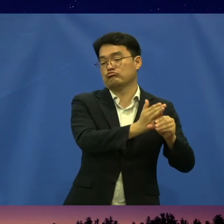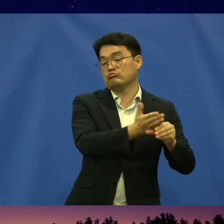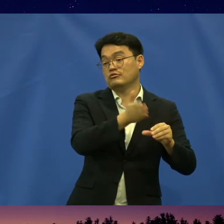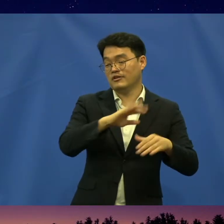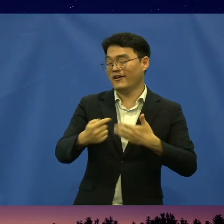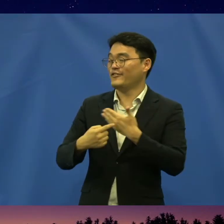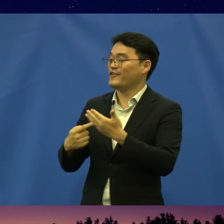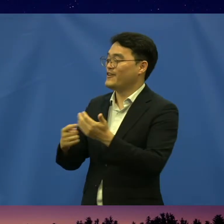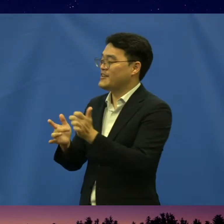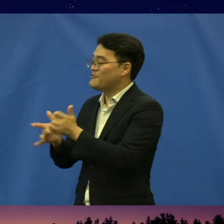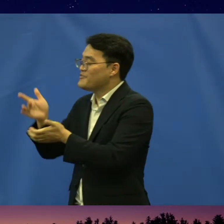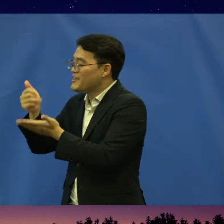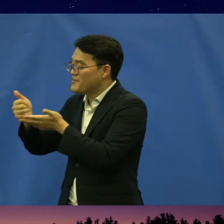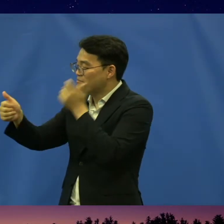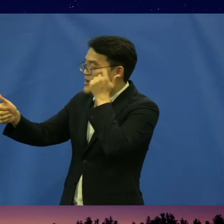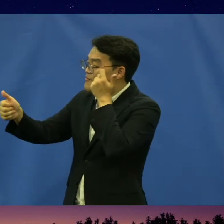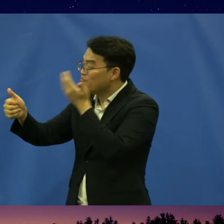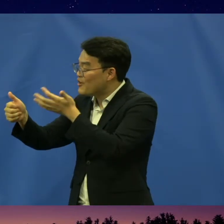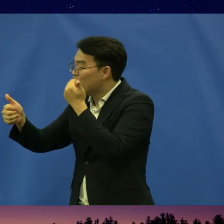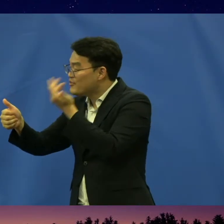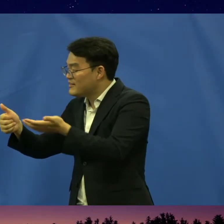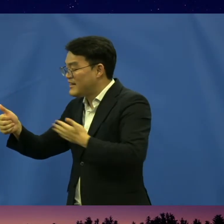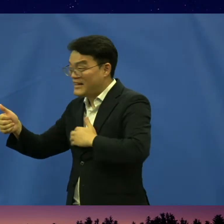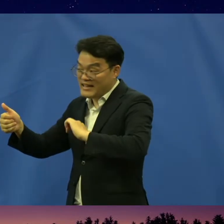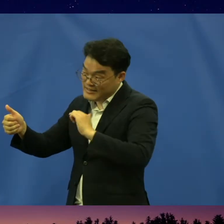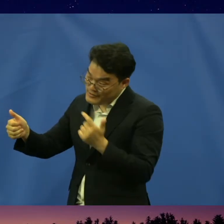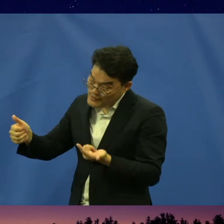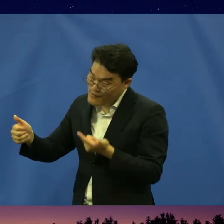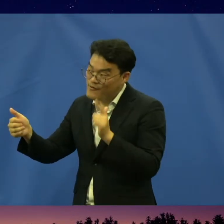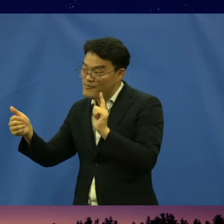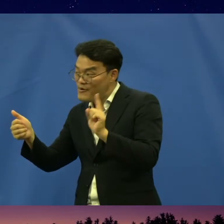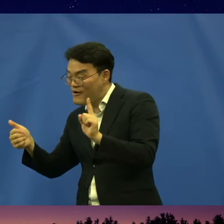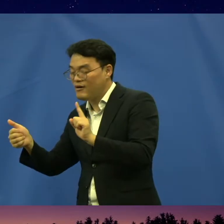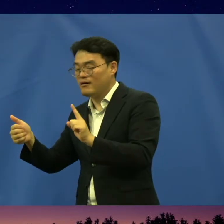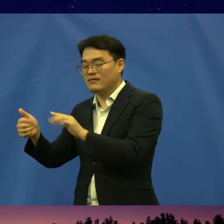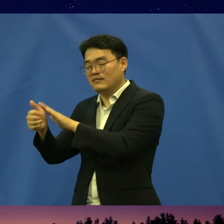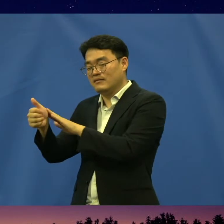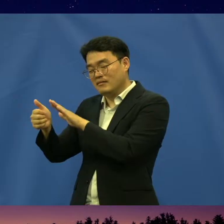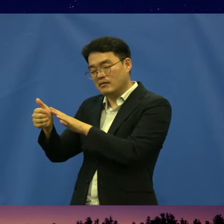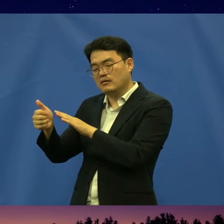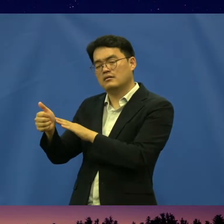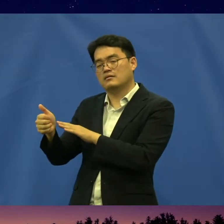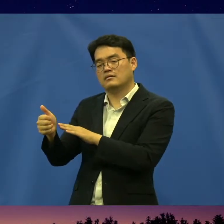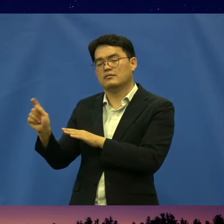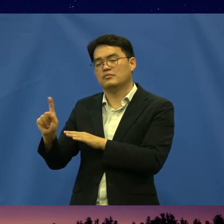마귀가 가룟유다 안에 들어갔어요. 마귀가 가룟유다를 장악을 했다고요.